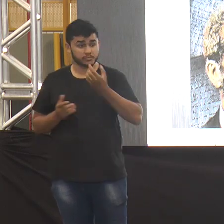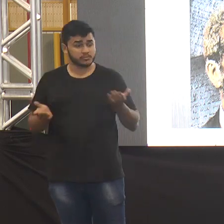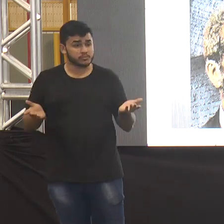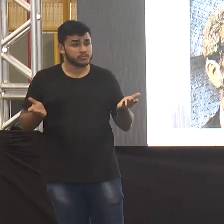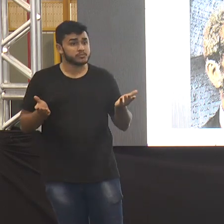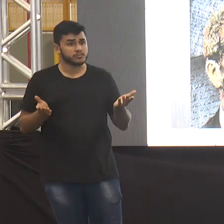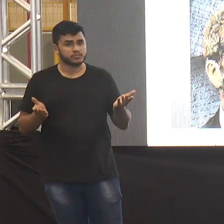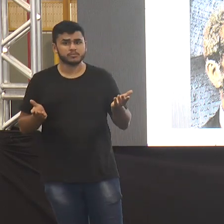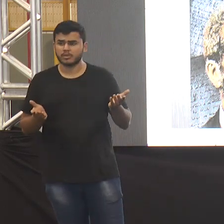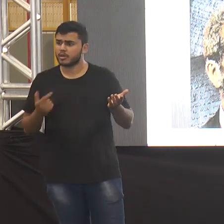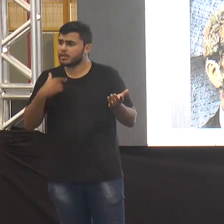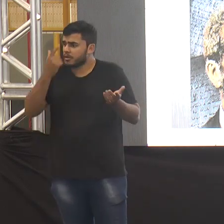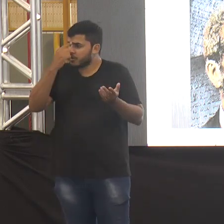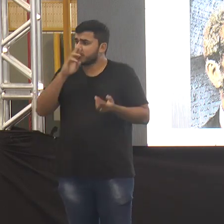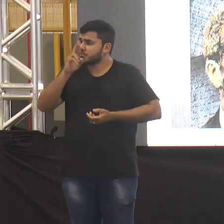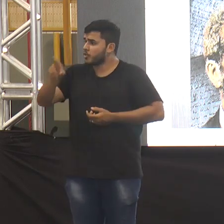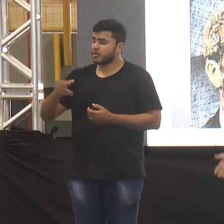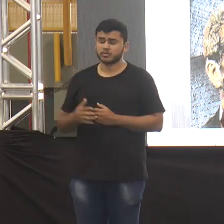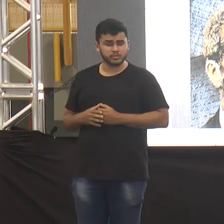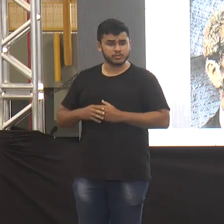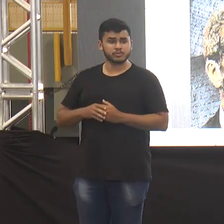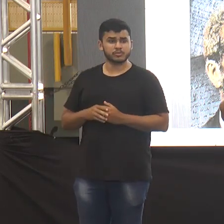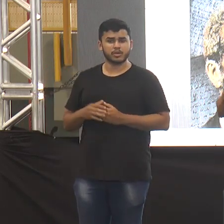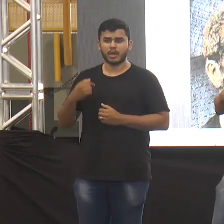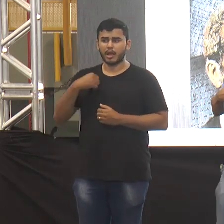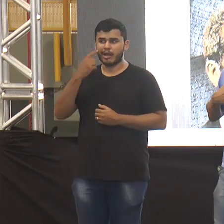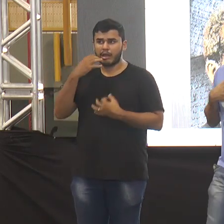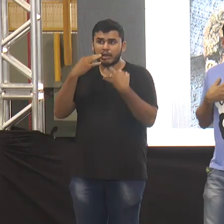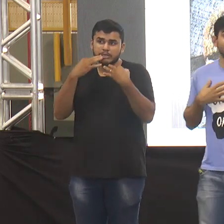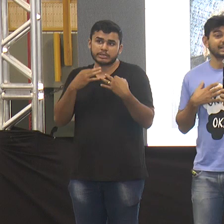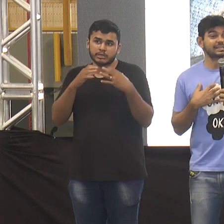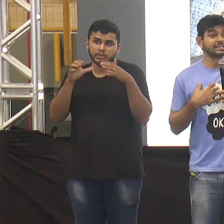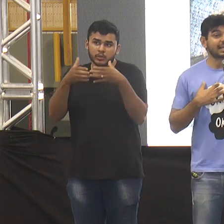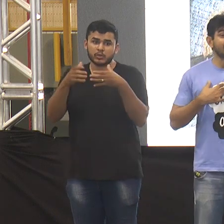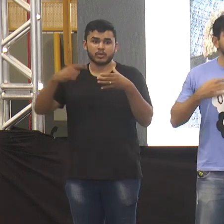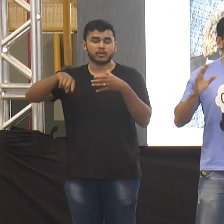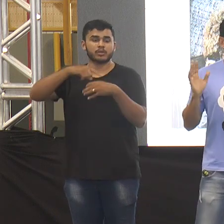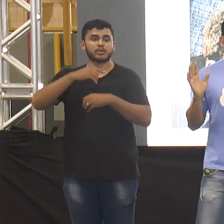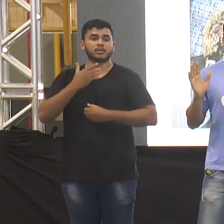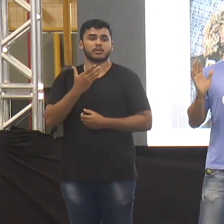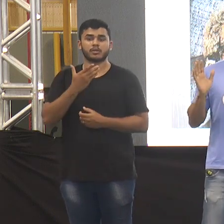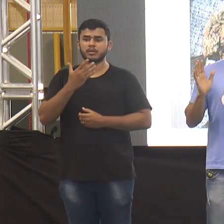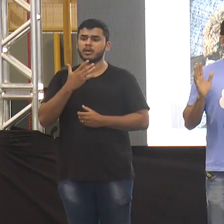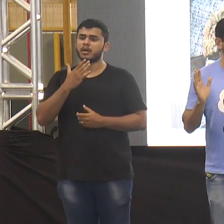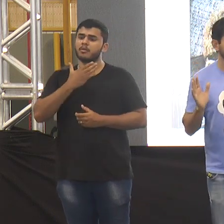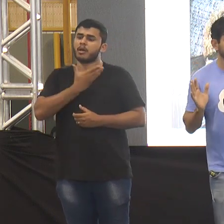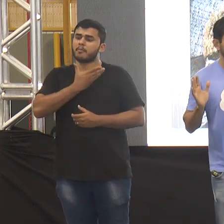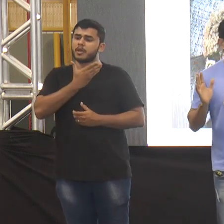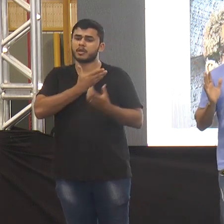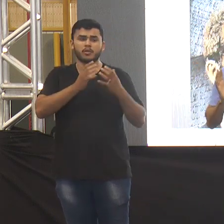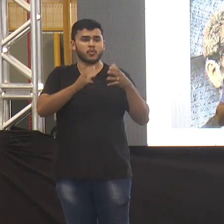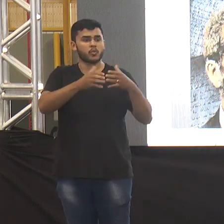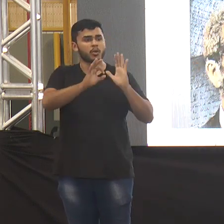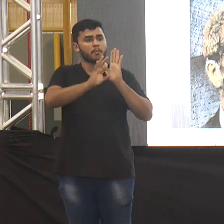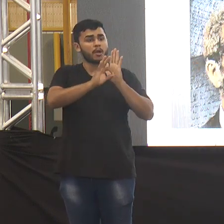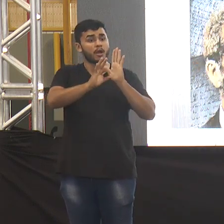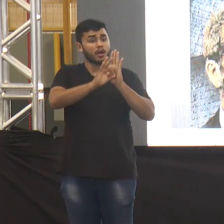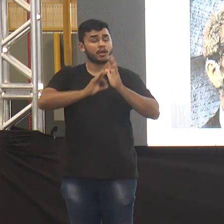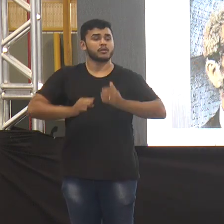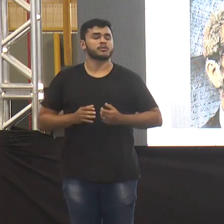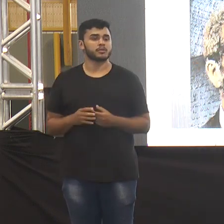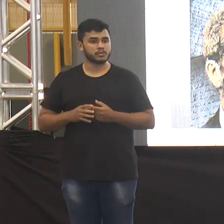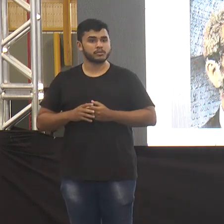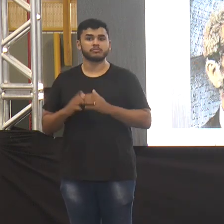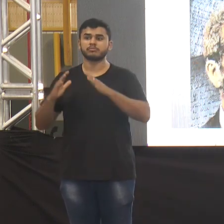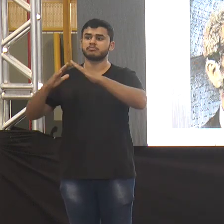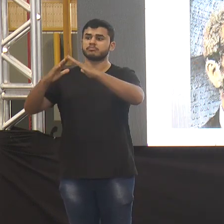Não é não? Porque eu, por exemplo, cresci cercado de maconheiro. Eu cresci num